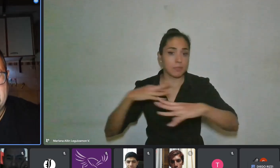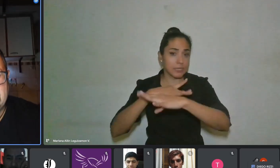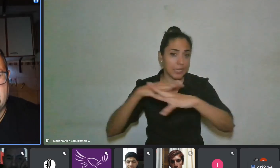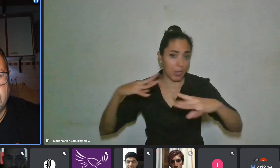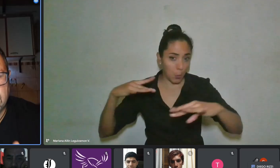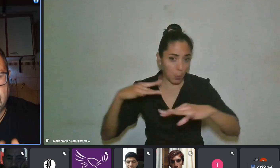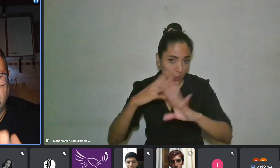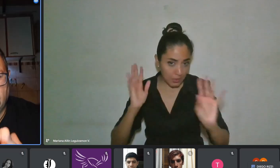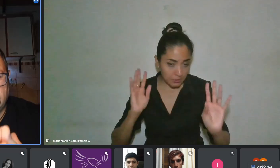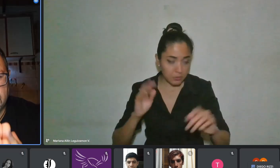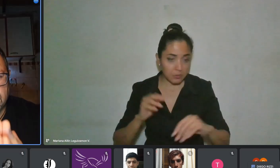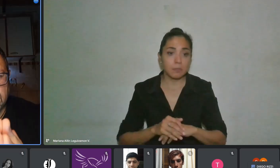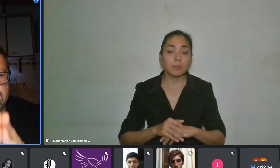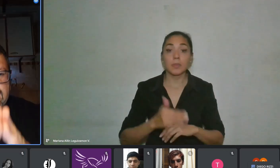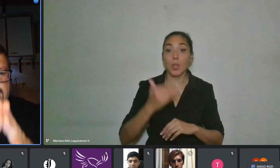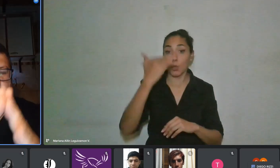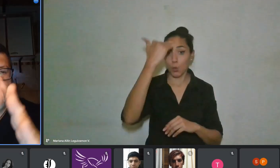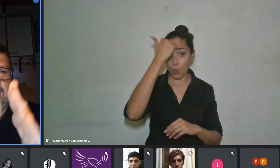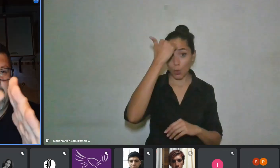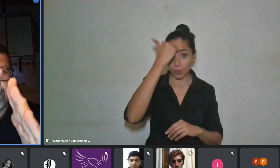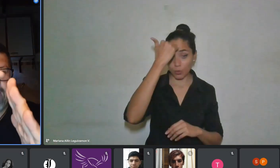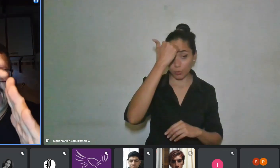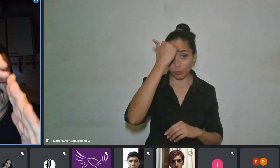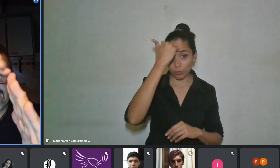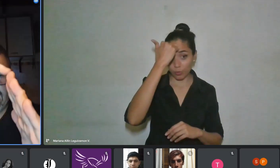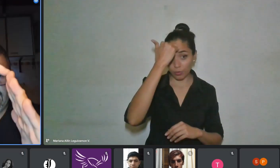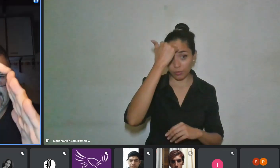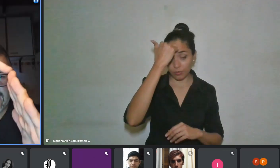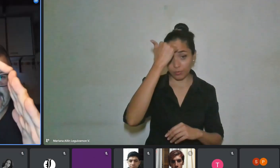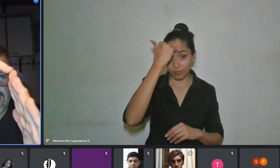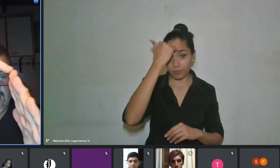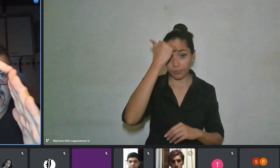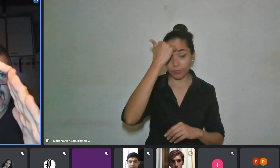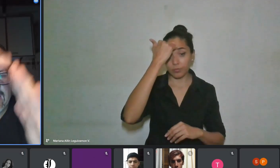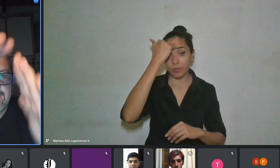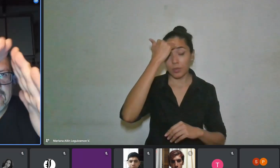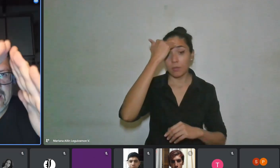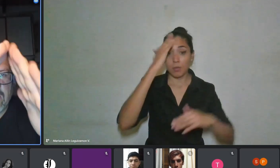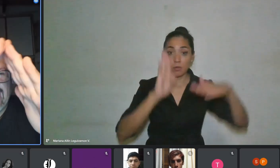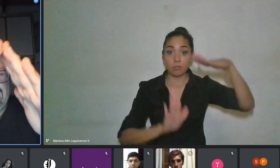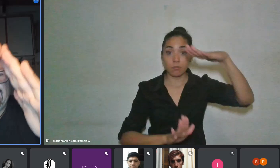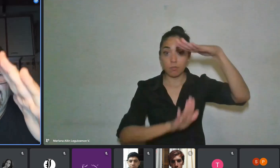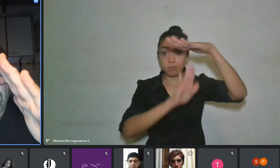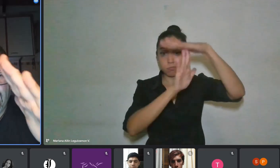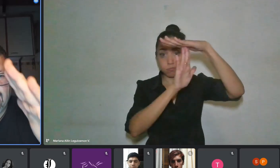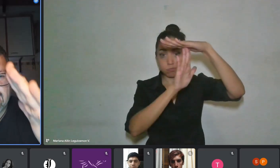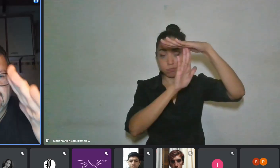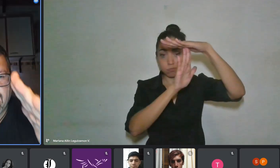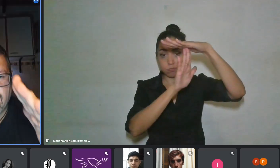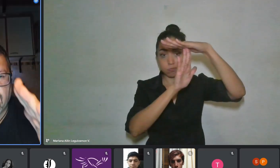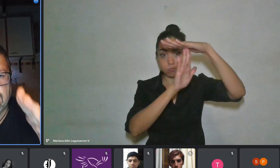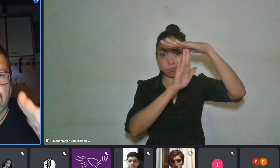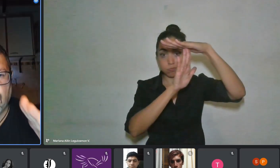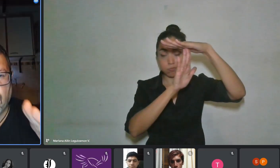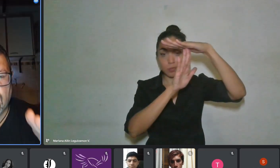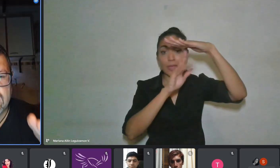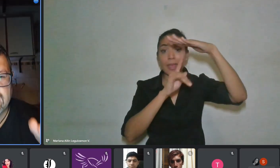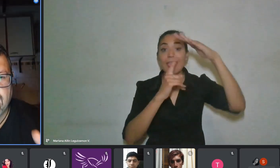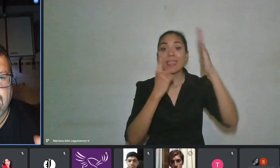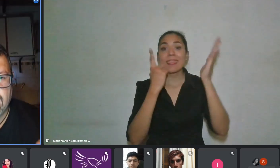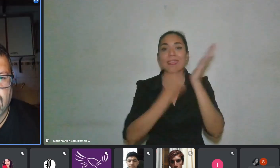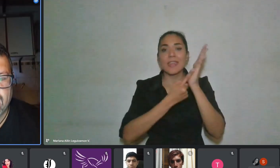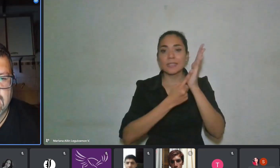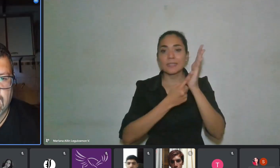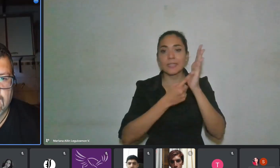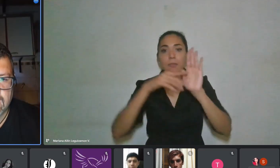Y en esa Constitución, ¿sí?, va a establecer, digamos, el esquema hacia abajo de todos los